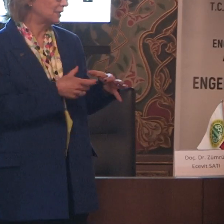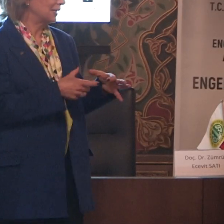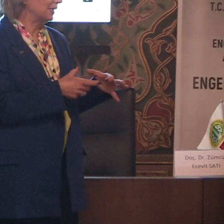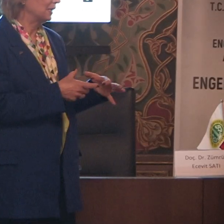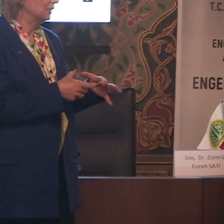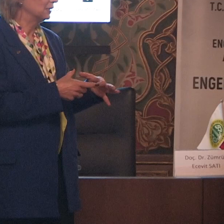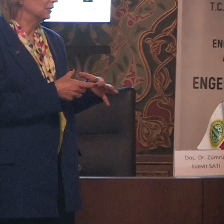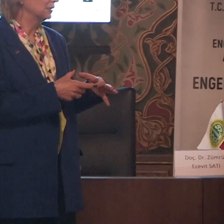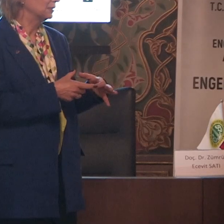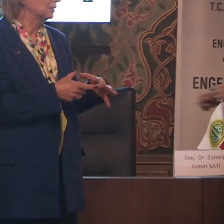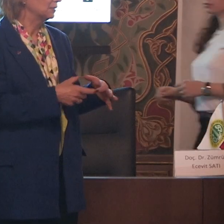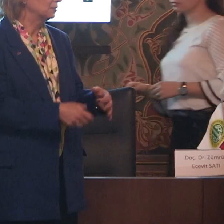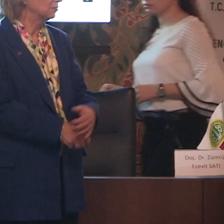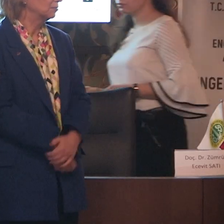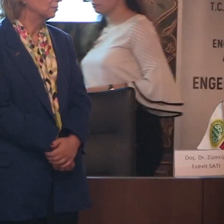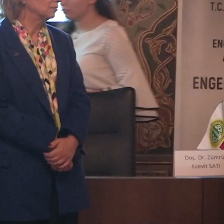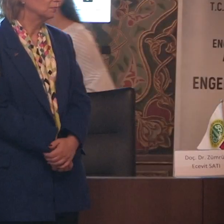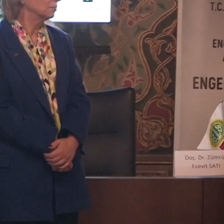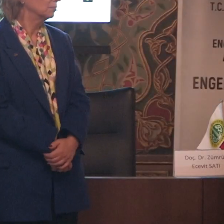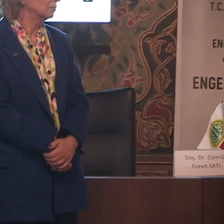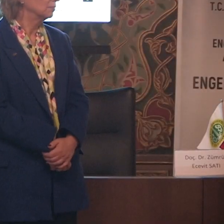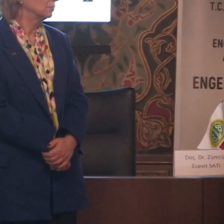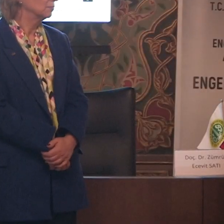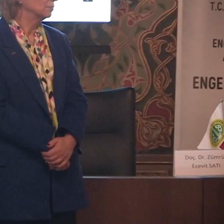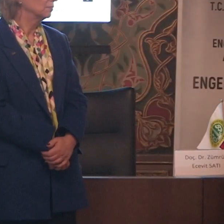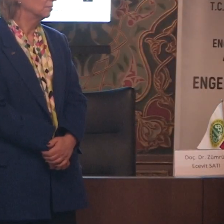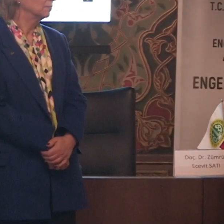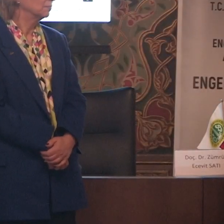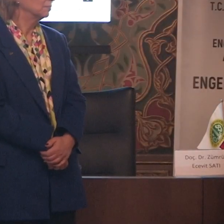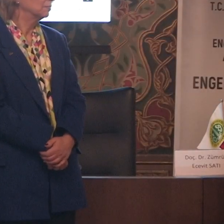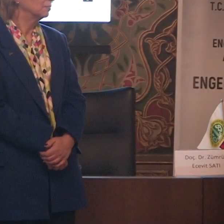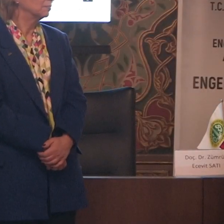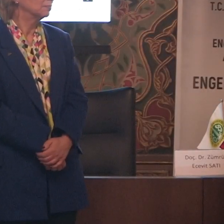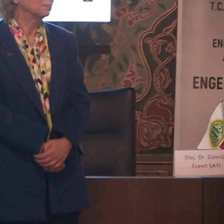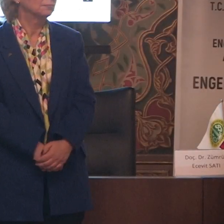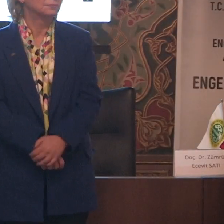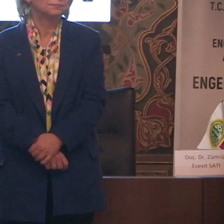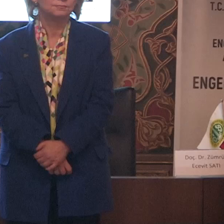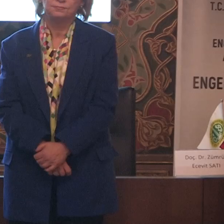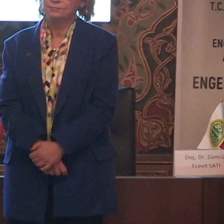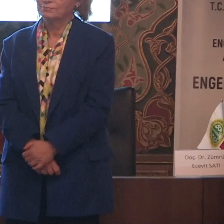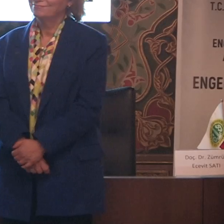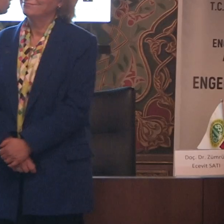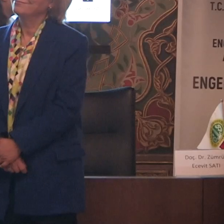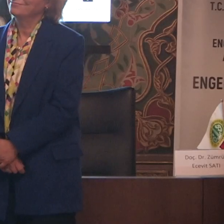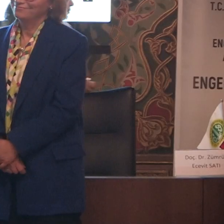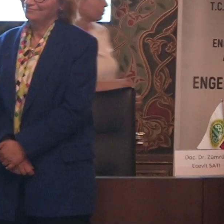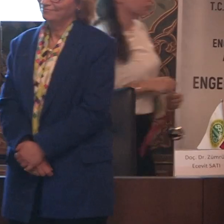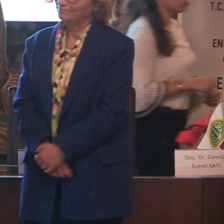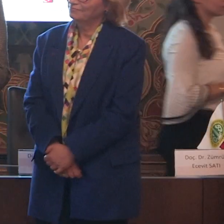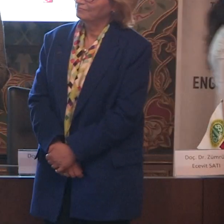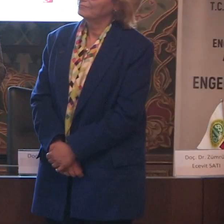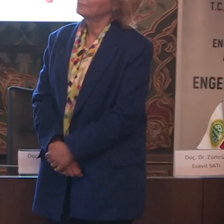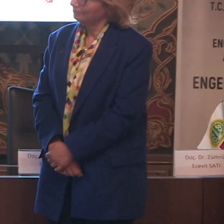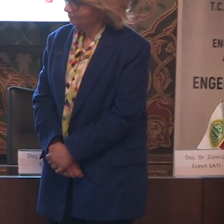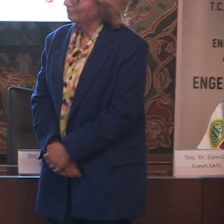çıkarttık. Ve bu yönetmelik o tarihten itibaren uygulamaya koyduk. Dolayısıyla hocamızın dediği gibi İstanbul her zaman çok önce olmuştu. Ben tekrar şahsına